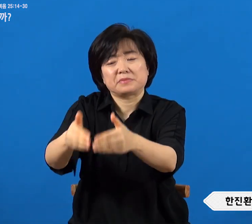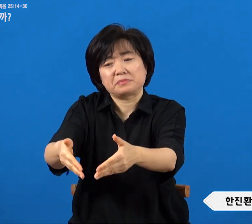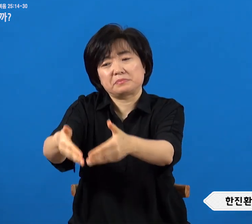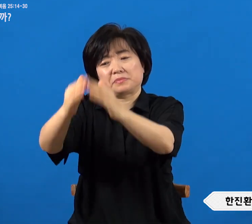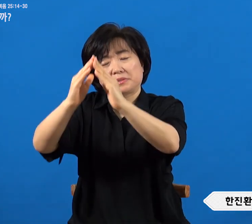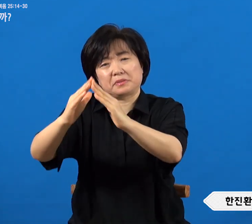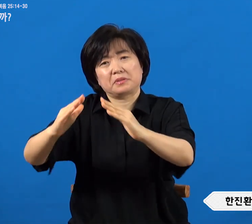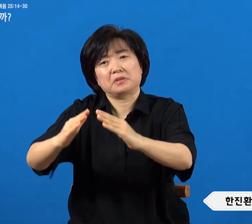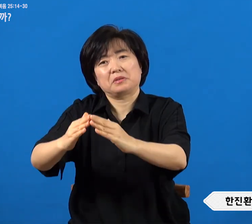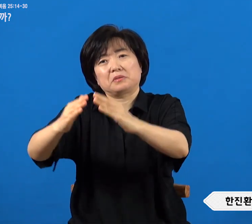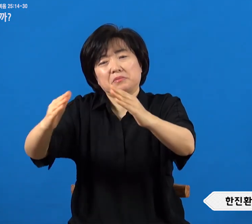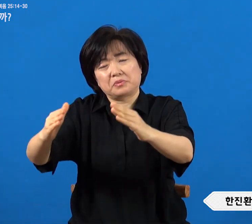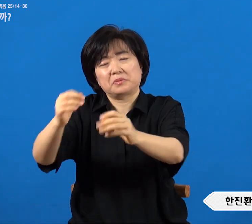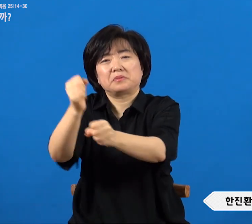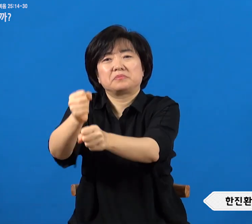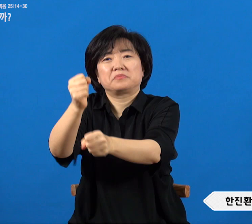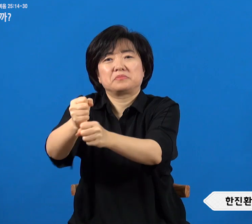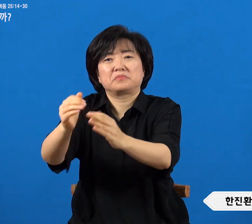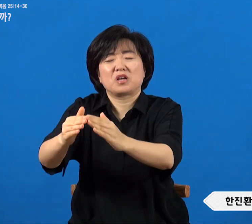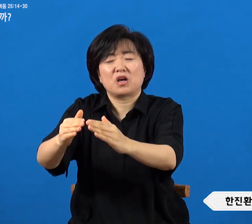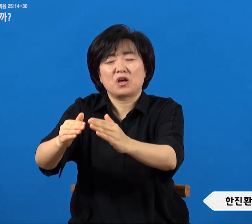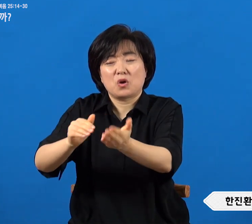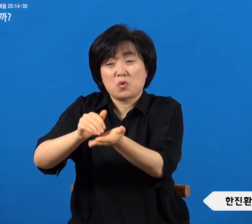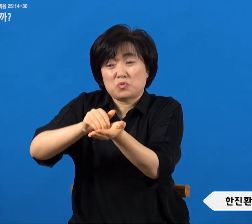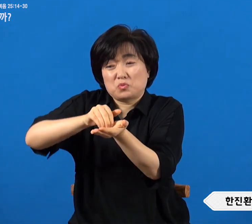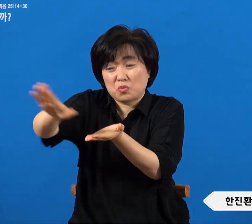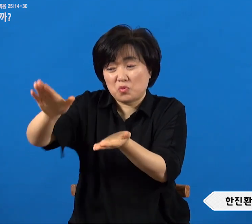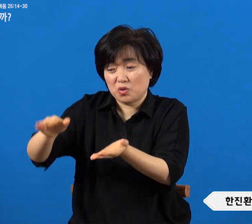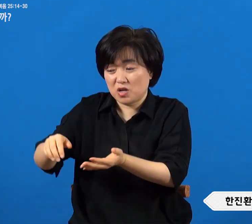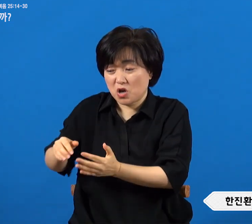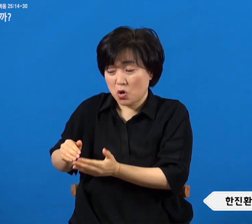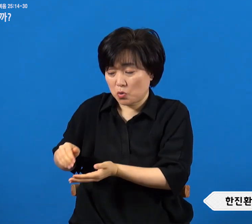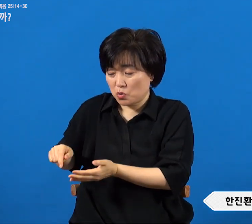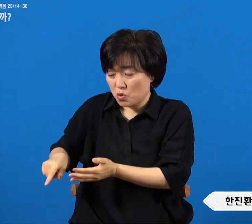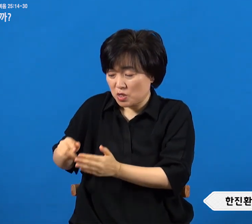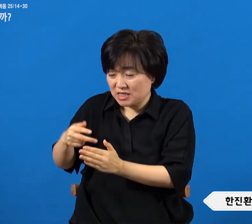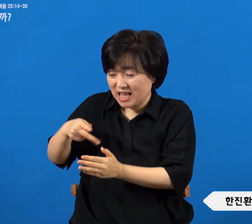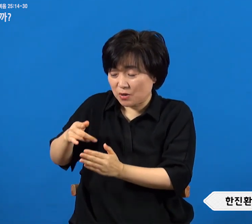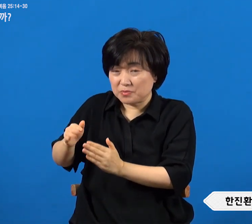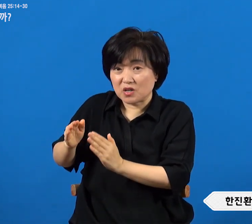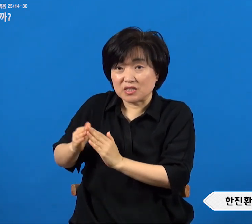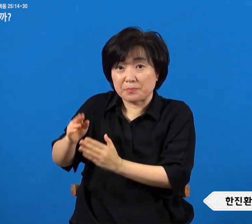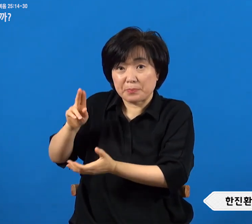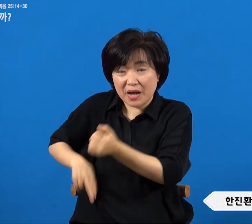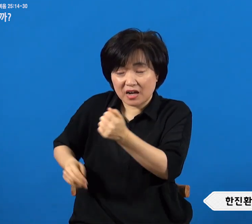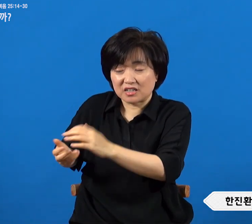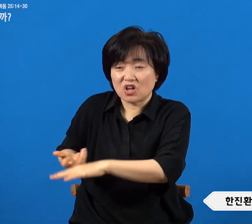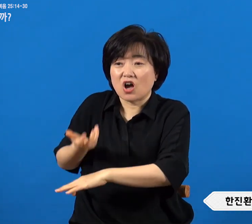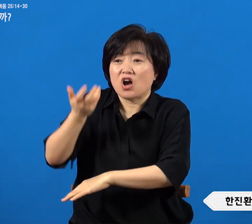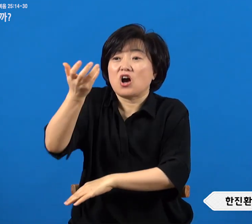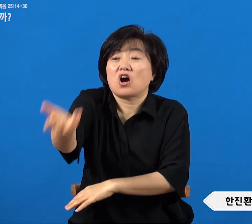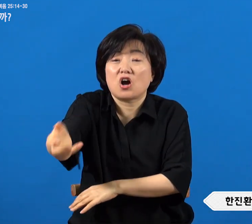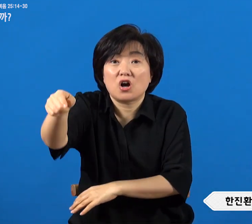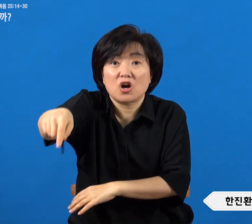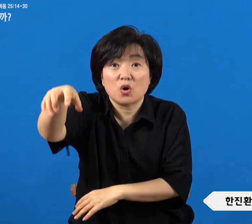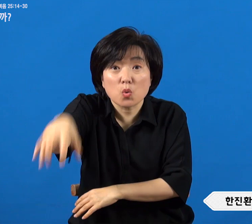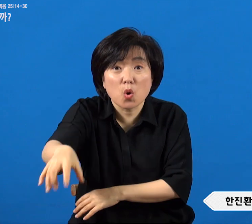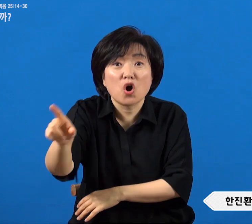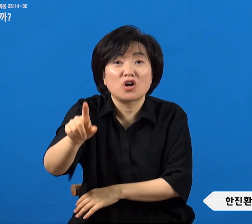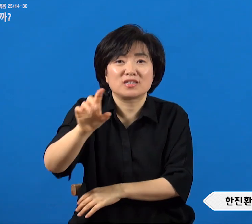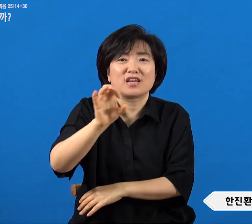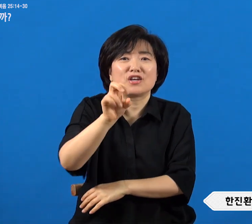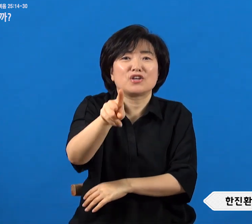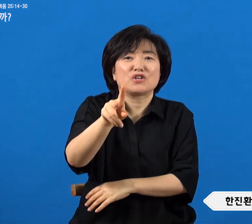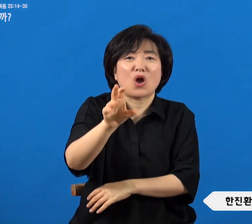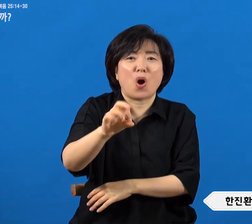그렇게 쫓겨오다시피 한 허허벌판 변두리가 어딘지 아십니까? 지금의 영동